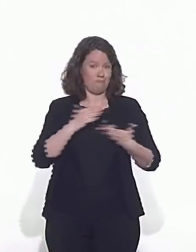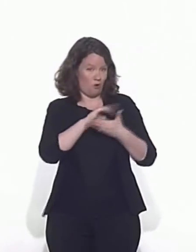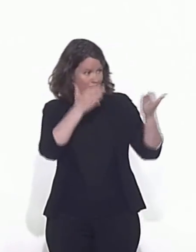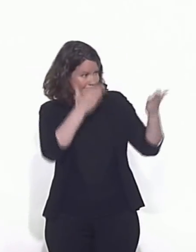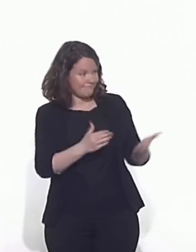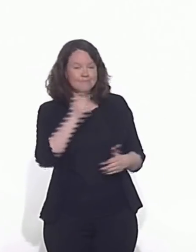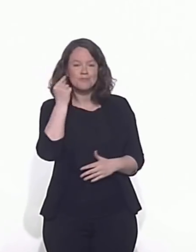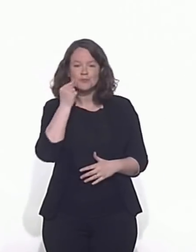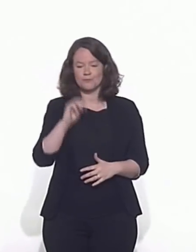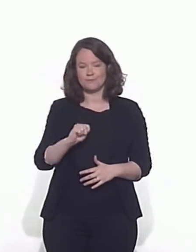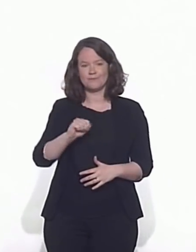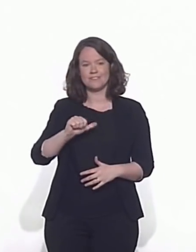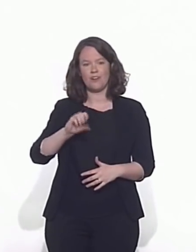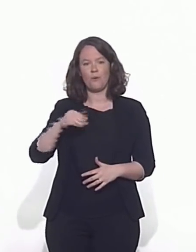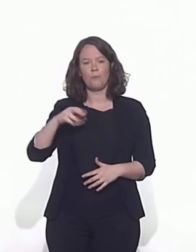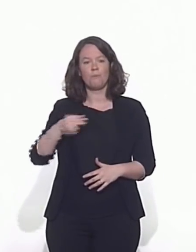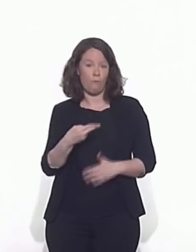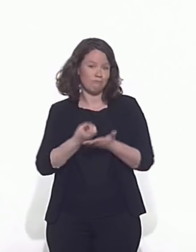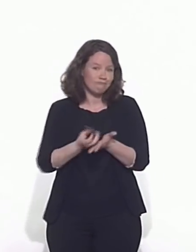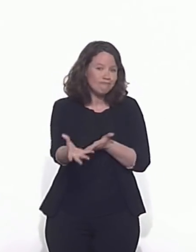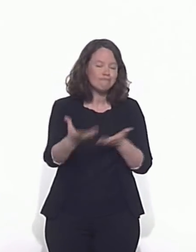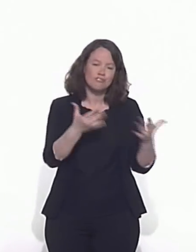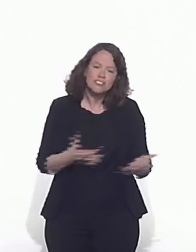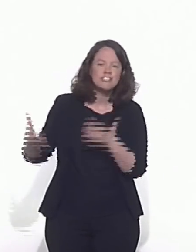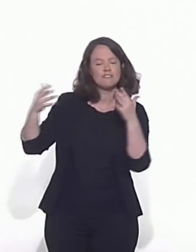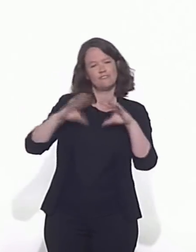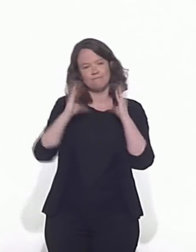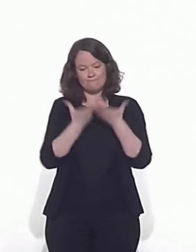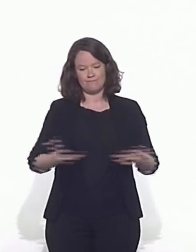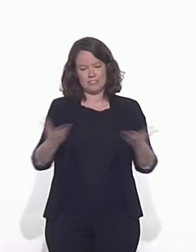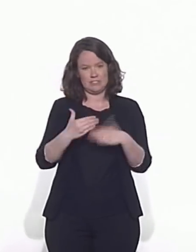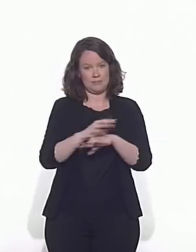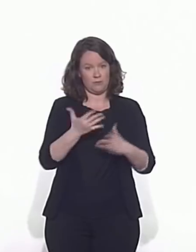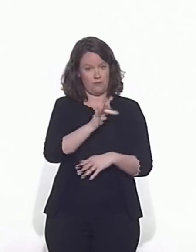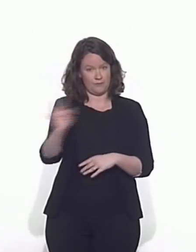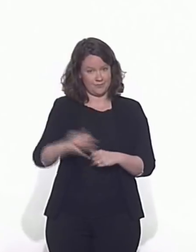Salomon, qui va prendre la suite et vous présenter notamment l'état des lieux épidémiques dans notre pays ce soir.